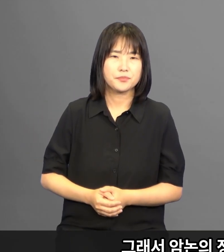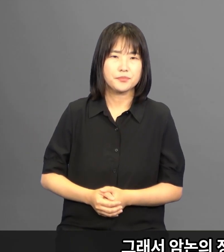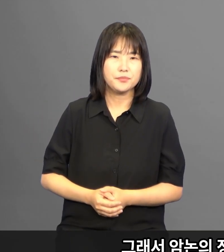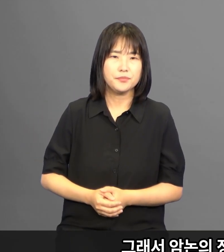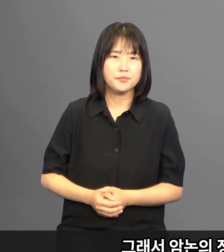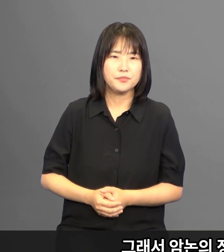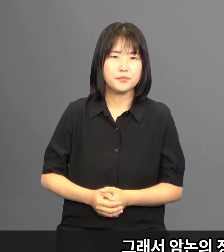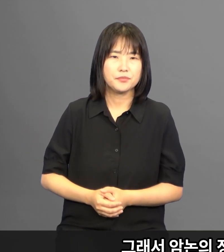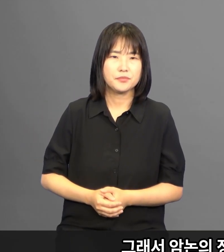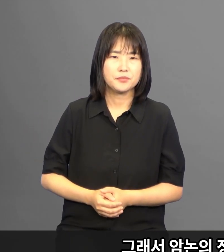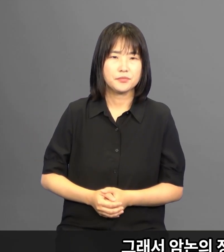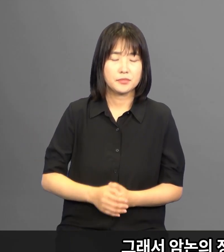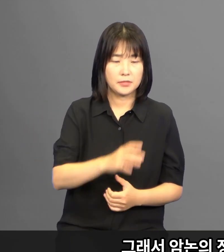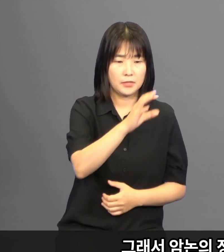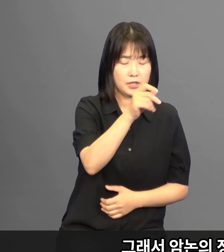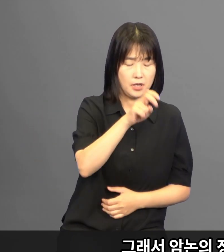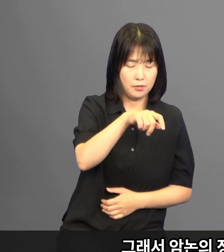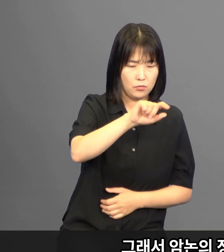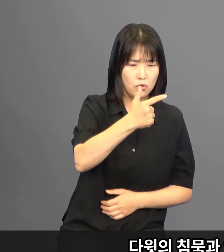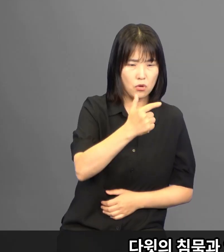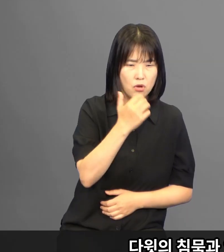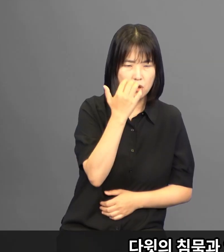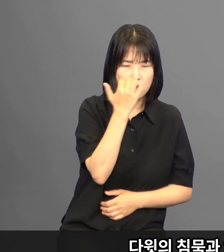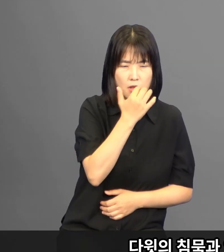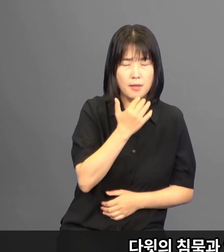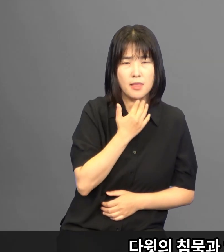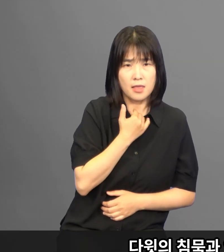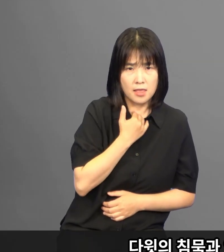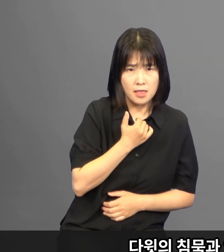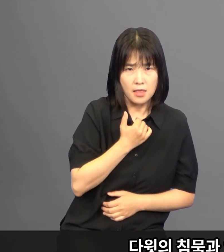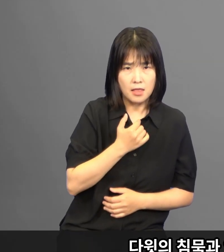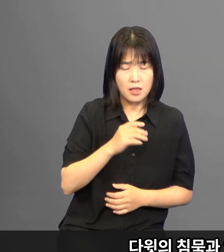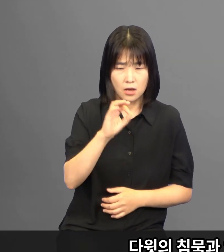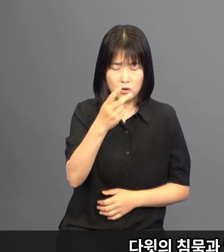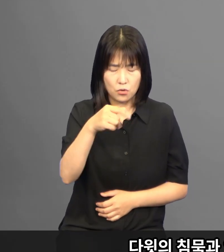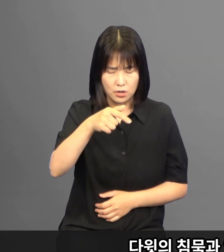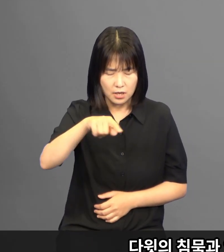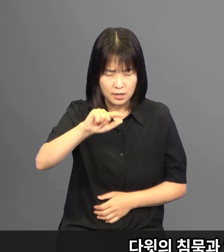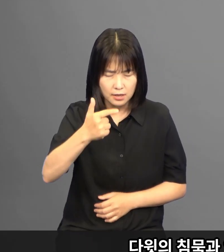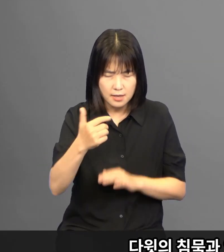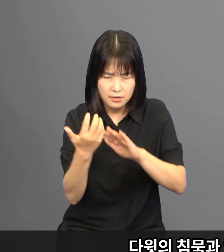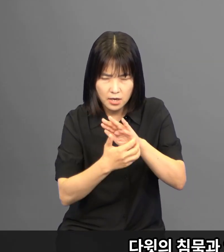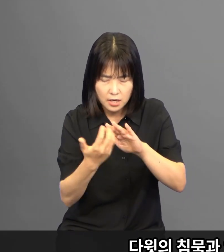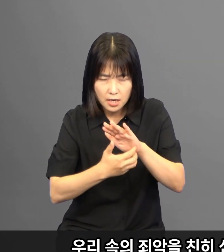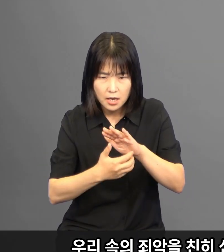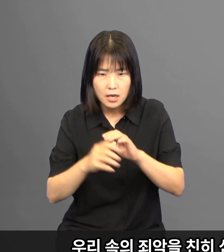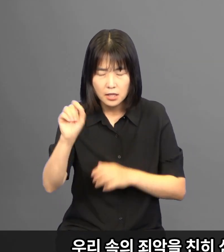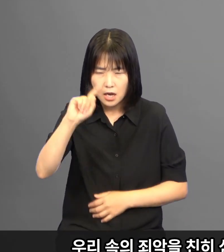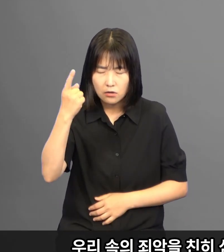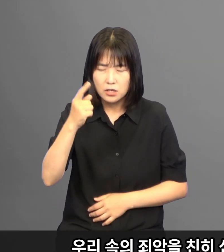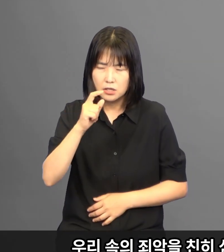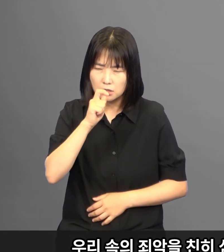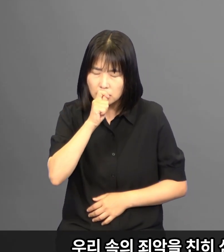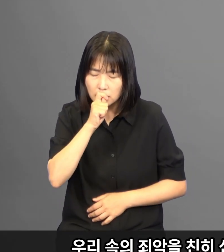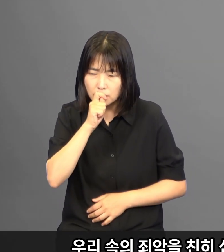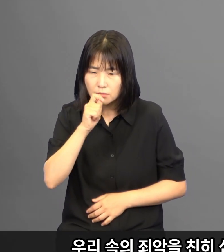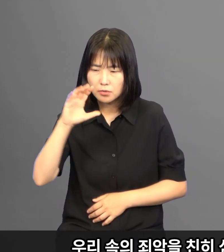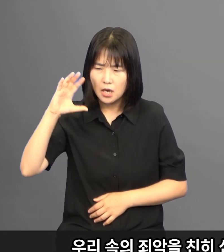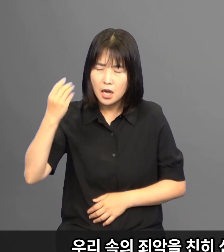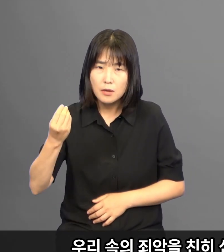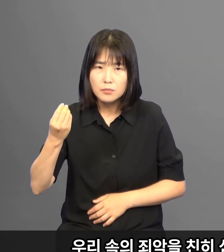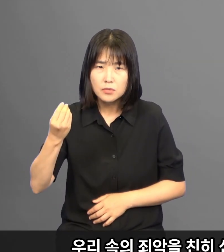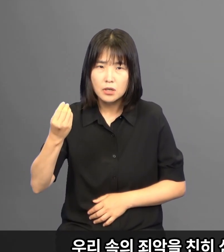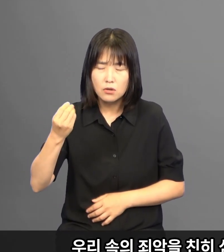그래서 암논의 정욕과 요나답의 간계와 다윗의 침묵과 압살롬의 증오로 가는 우리 속의 죄악을